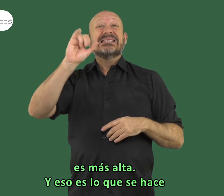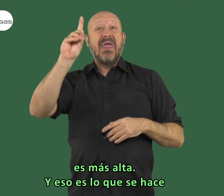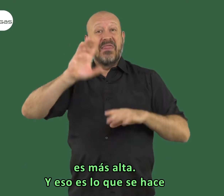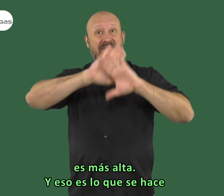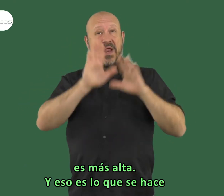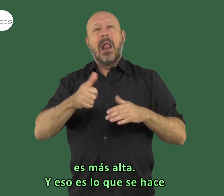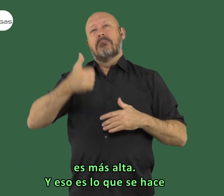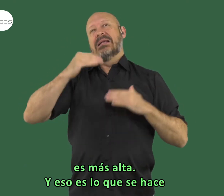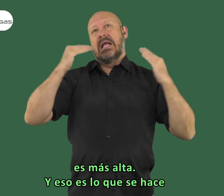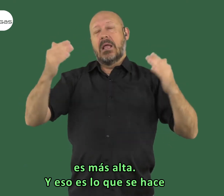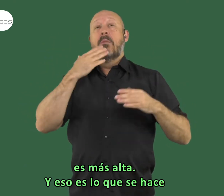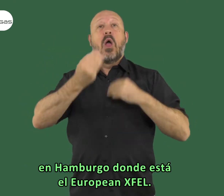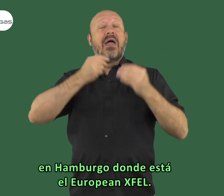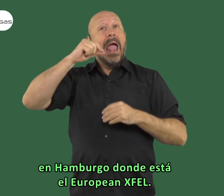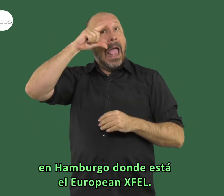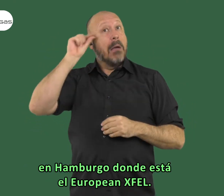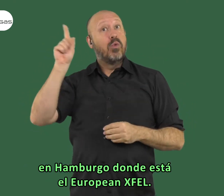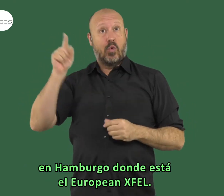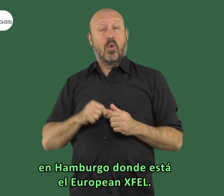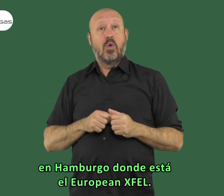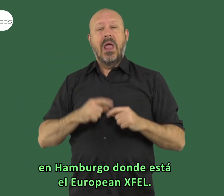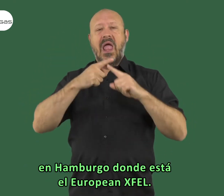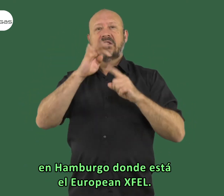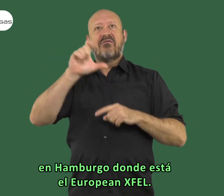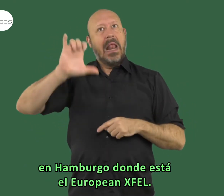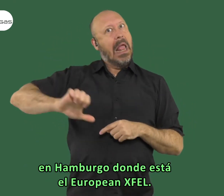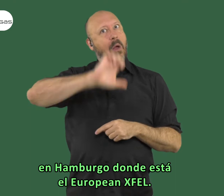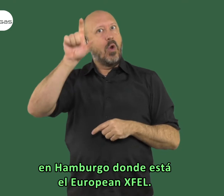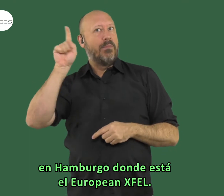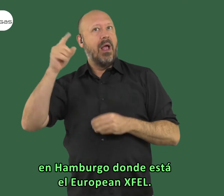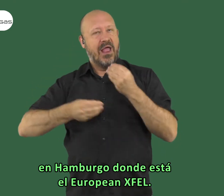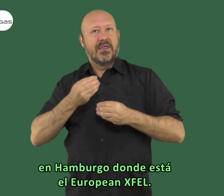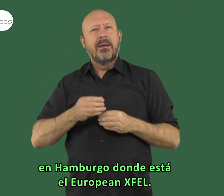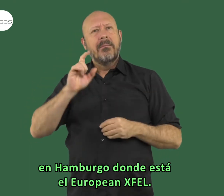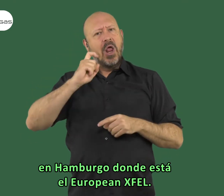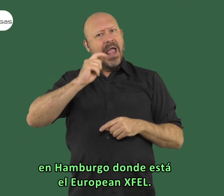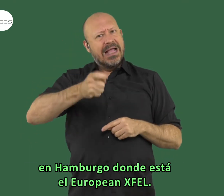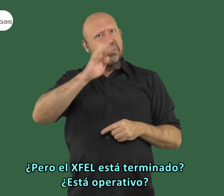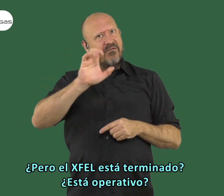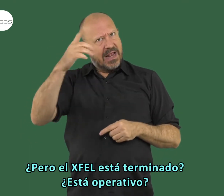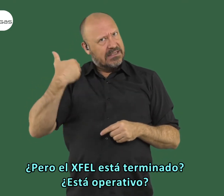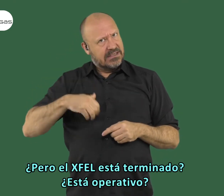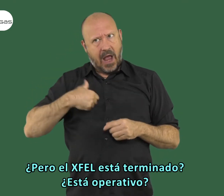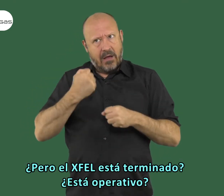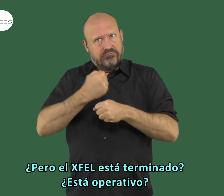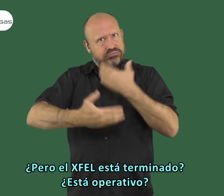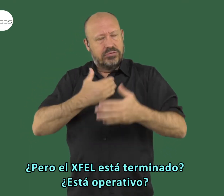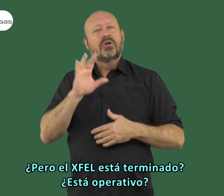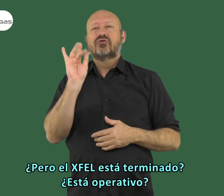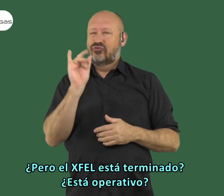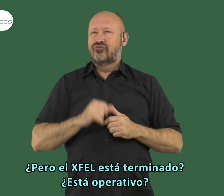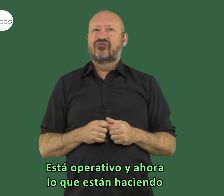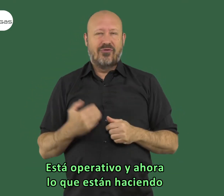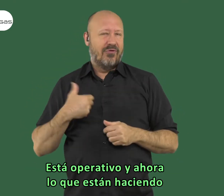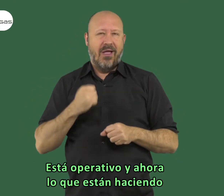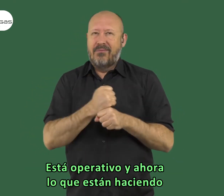final es más alta. Y eso es lo que se hace, por ejemplo, en Hamburgo, donde hay el XFEL, el European XFEL. Pero el XFEL está ya terminado, está